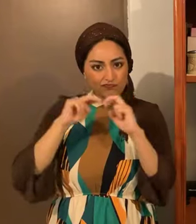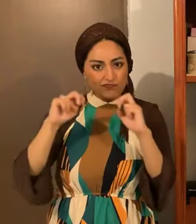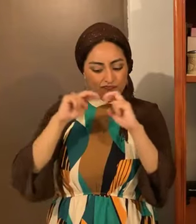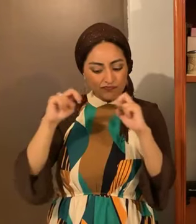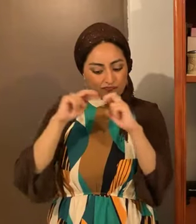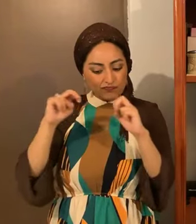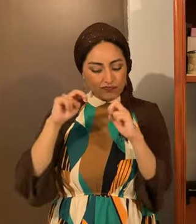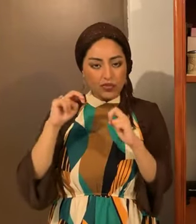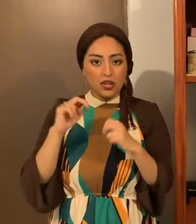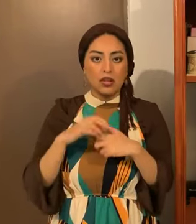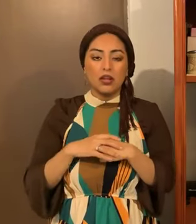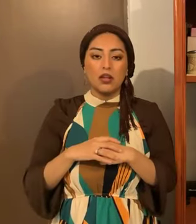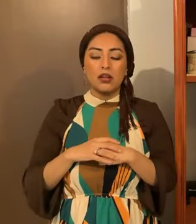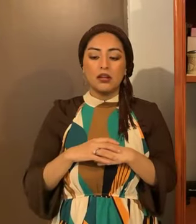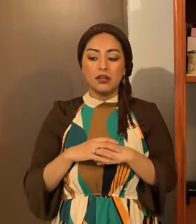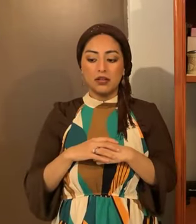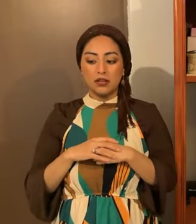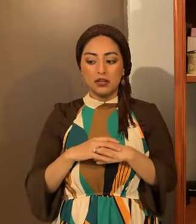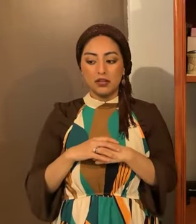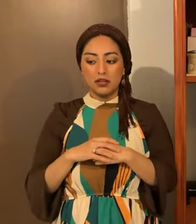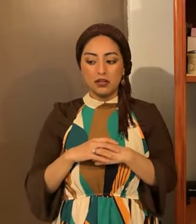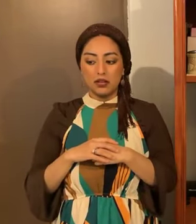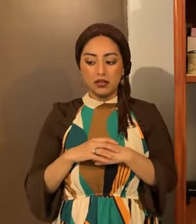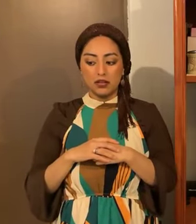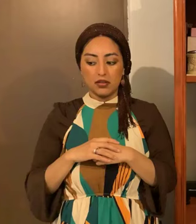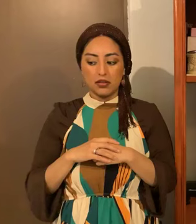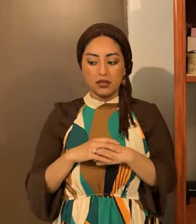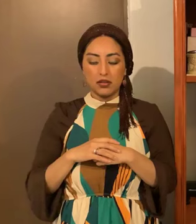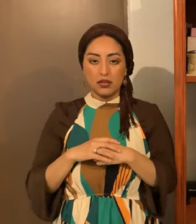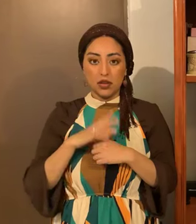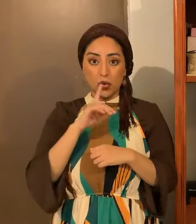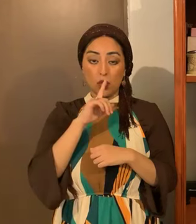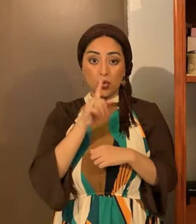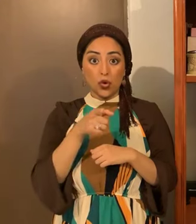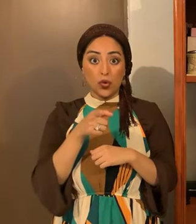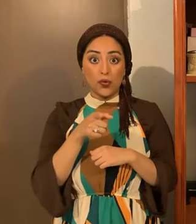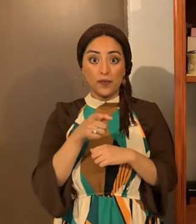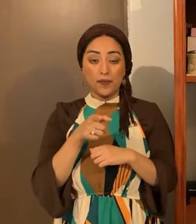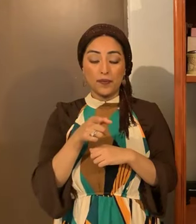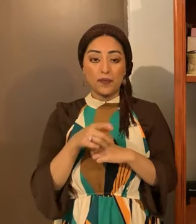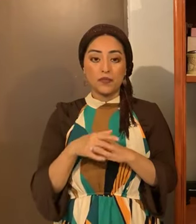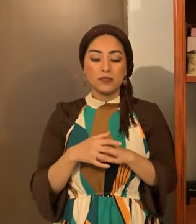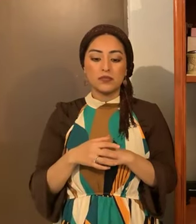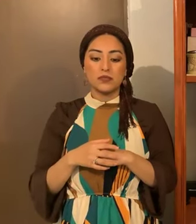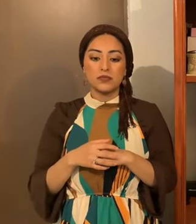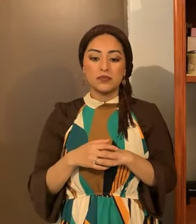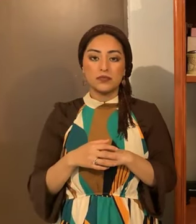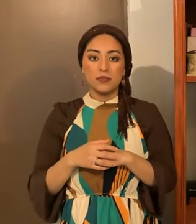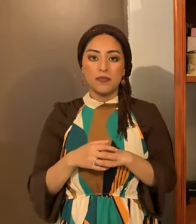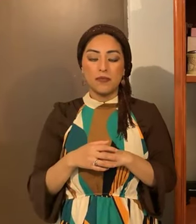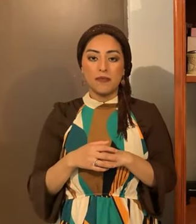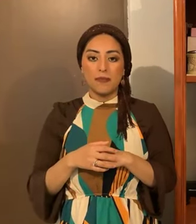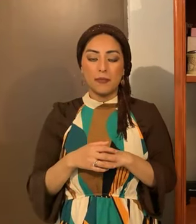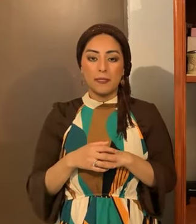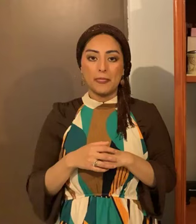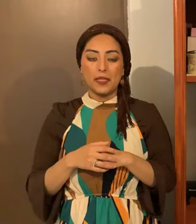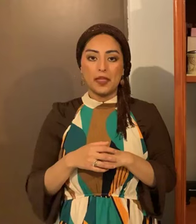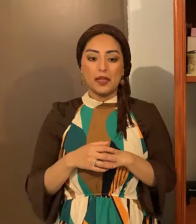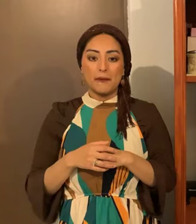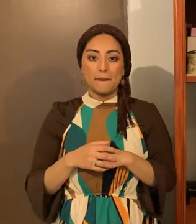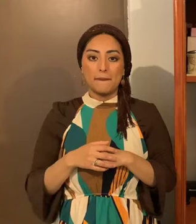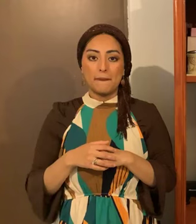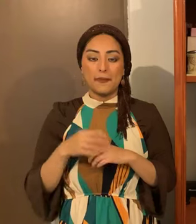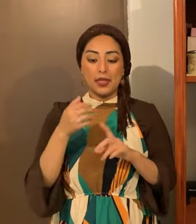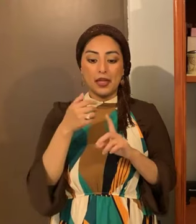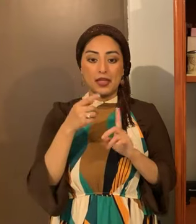experimento, pero que finalmente pues es real, es verdadero. Con estos 4 componentes del ADN, ellos